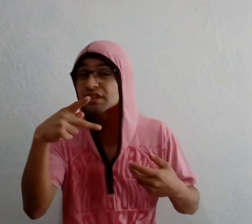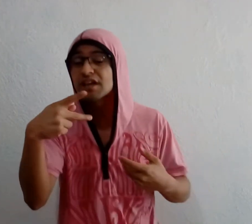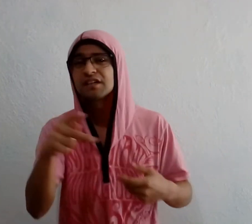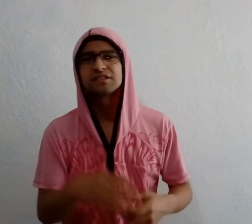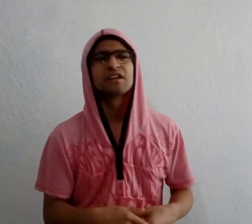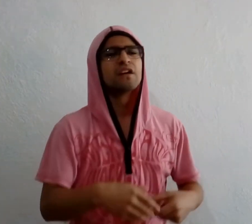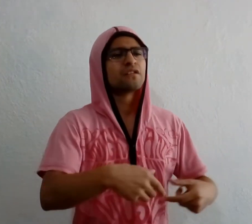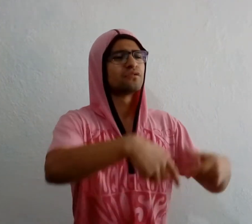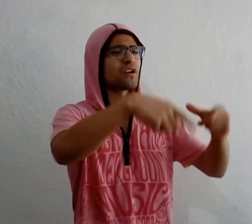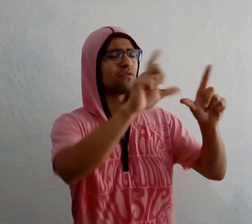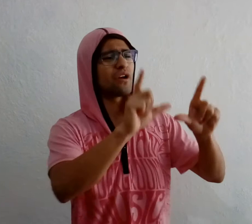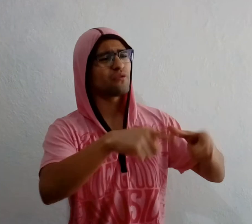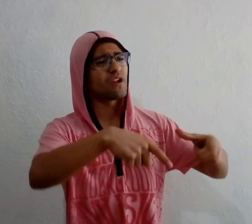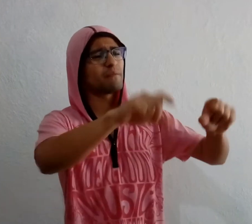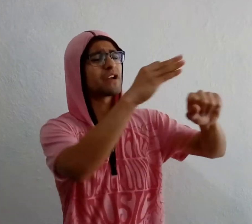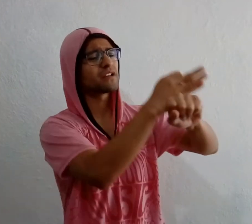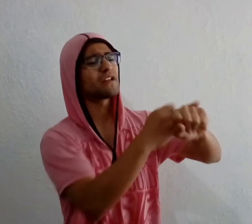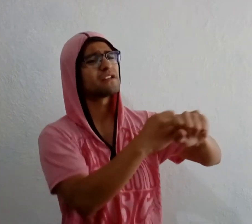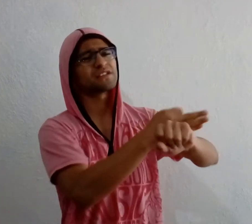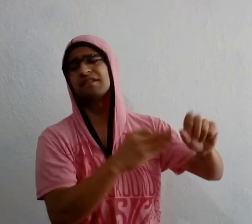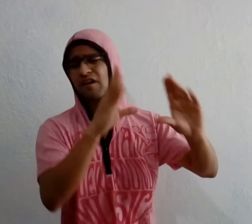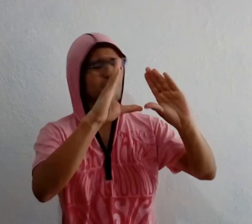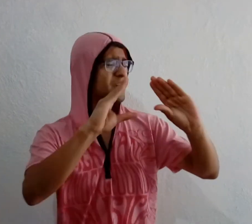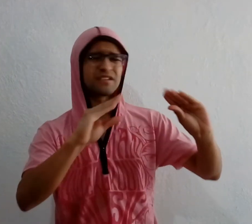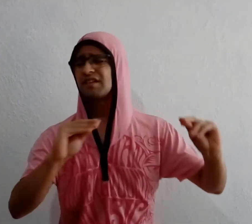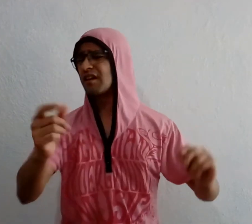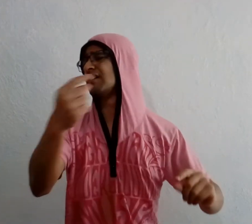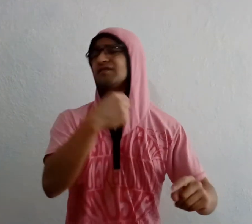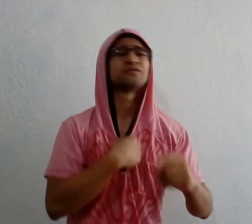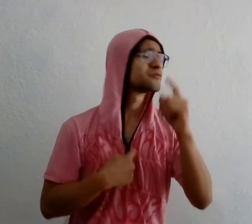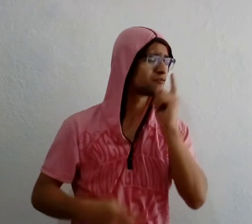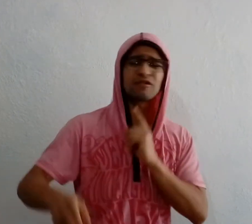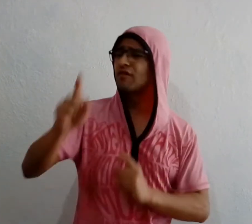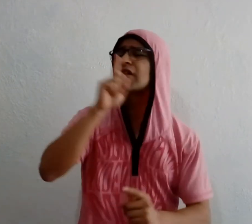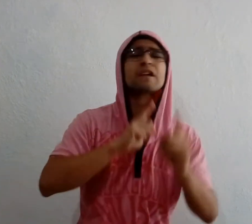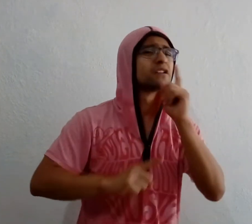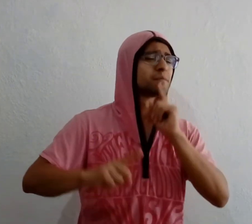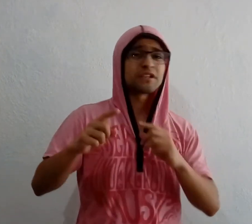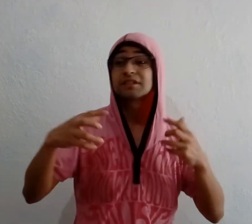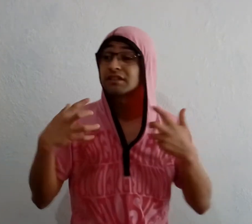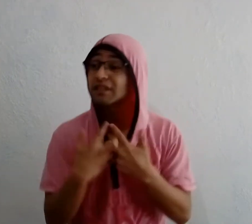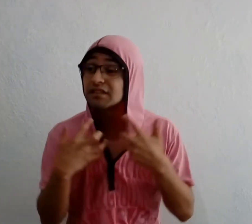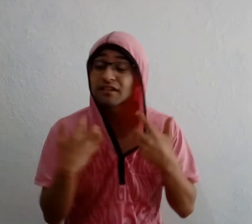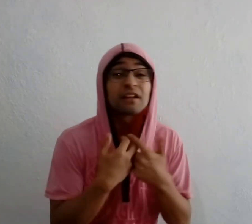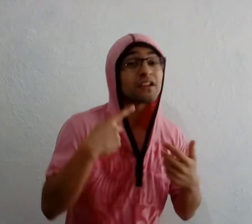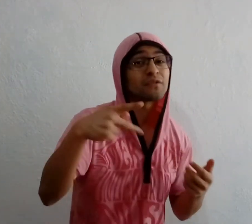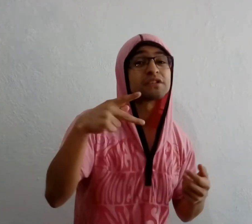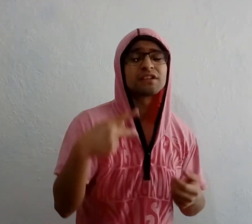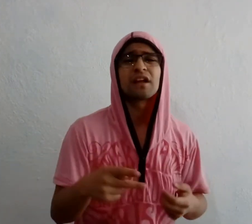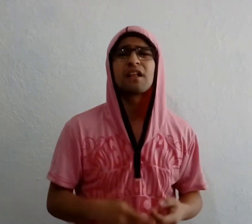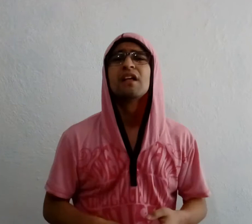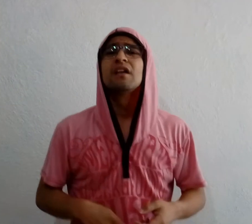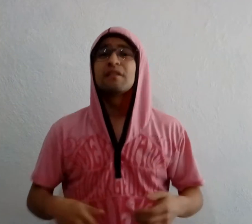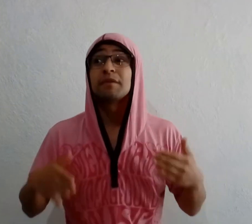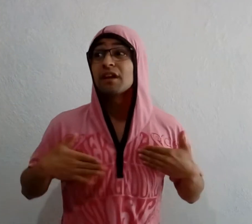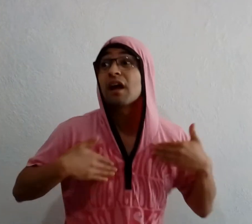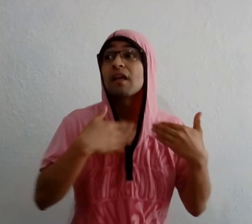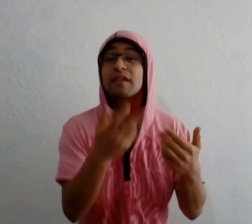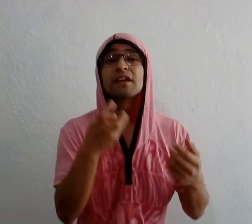días no se cura con la página de Santiago Matías. No son teorías mías. La sanidad de tu ansiedad dependerá de en